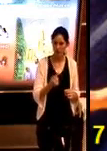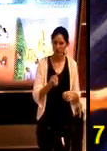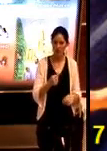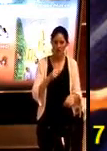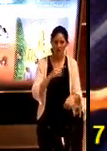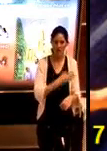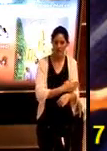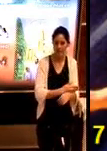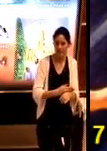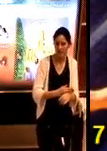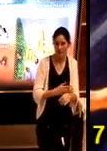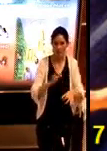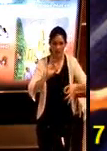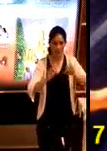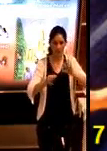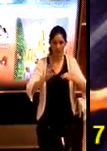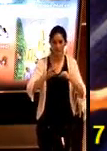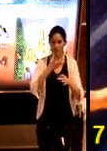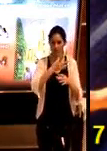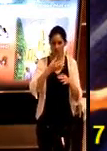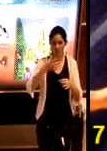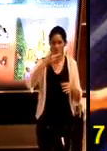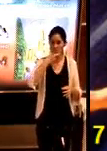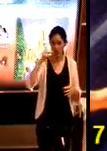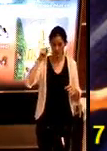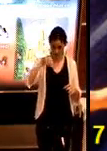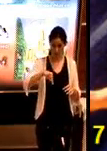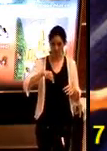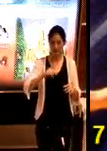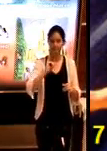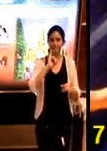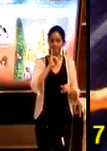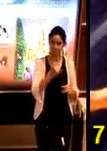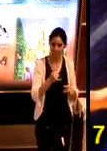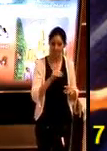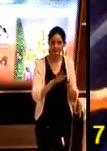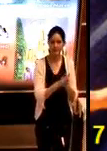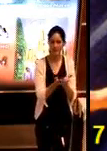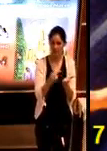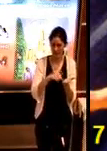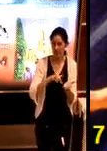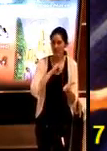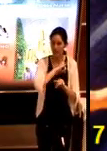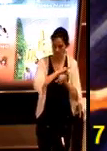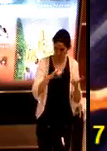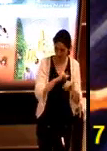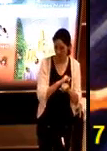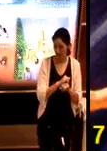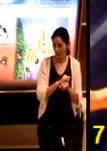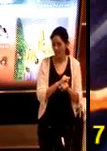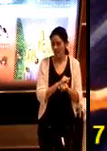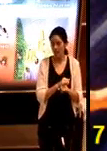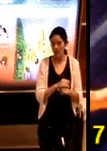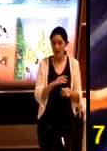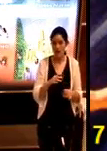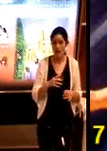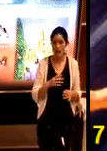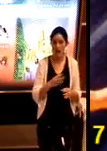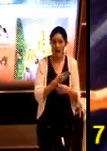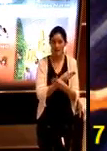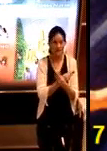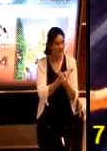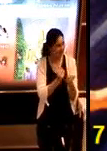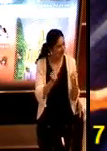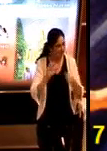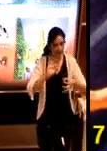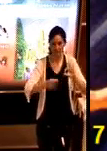del juicio de Dios? Sí, la dice la profecía, los 2300 años. Estamos al final de ese juicio de Dios. Y